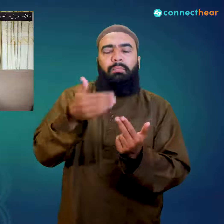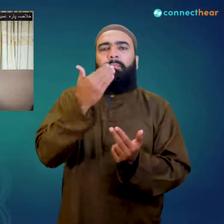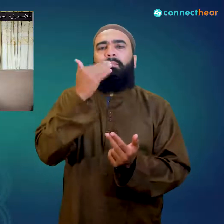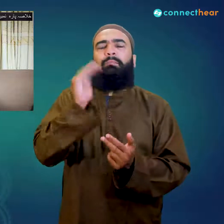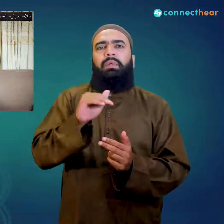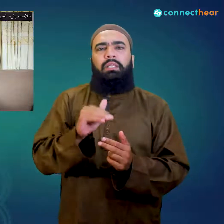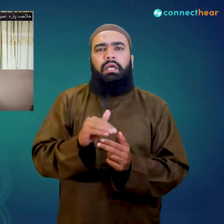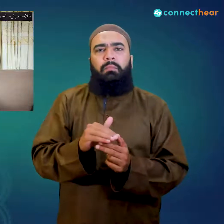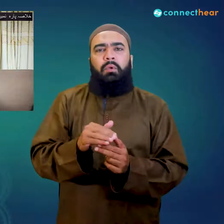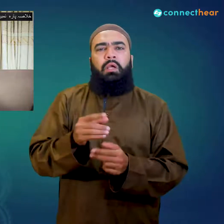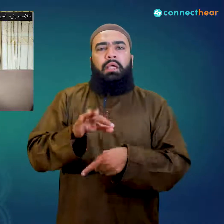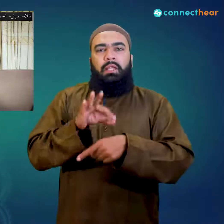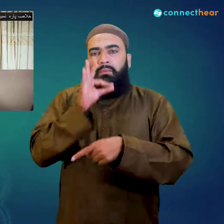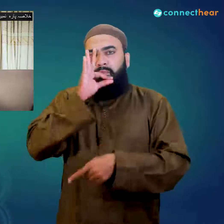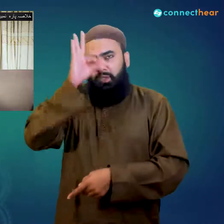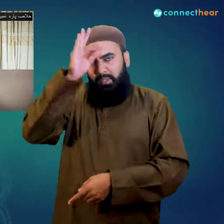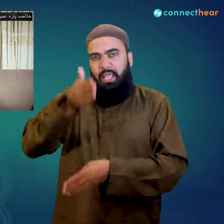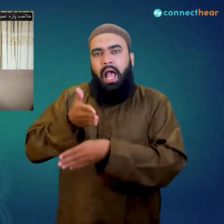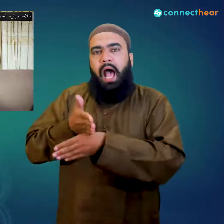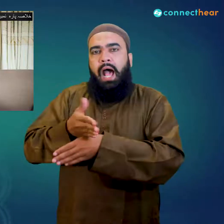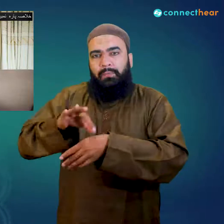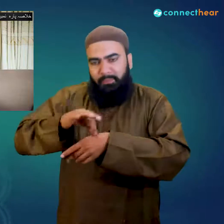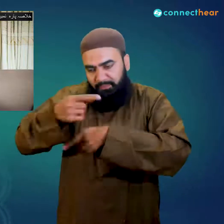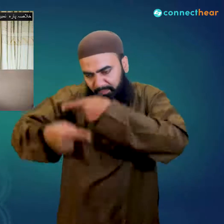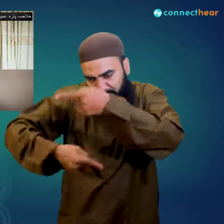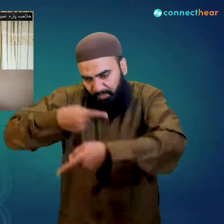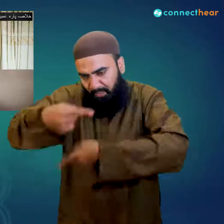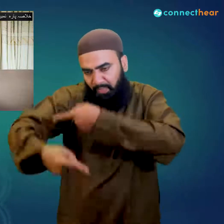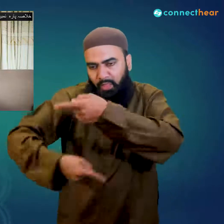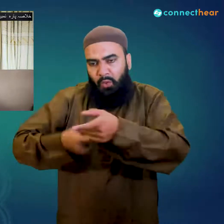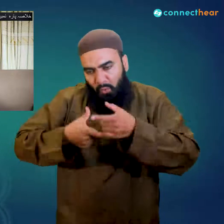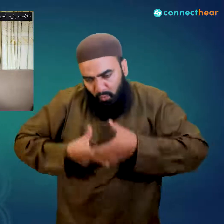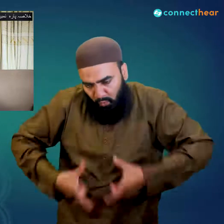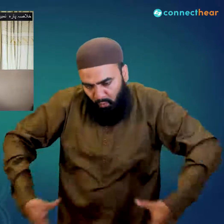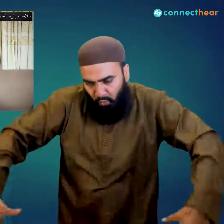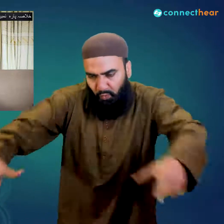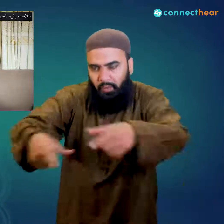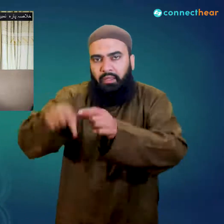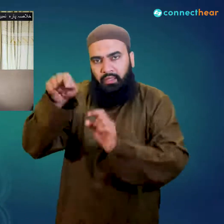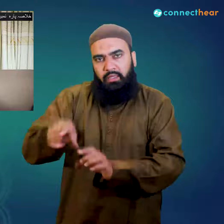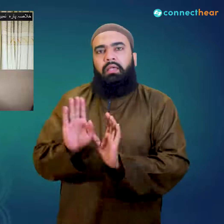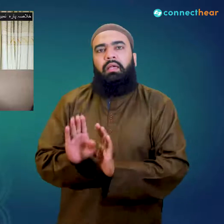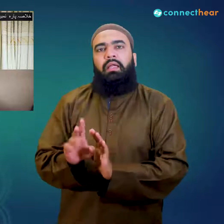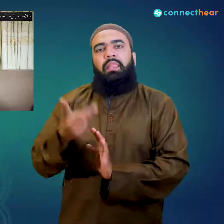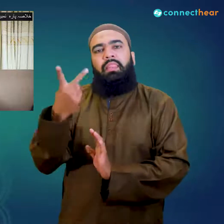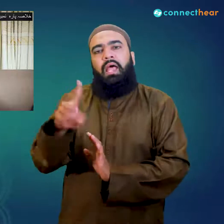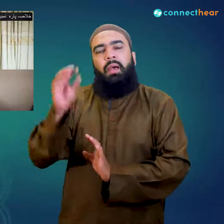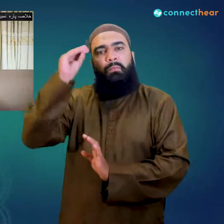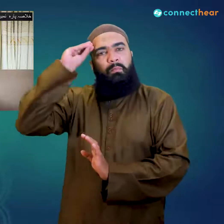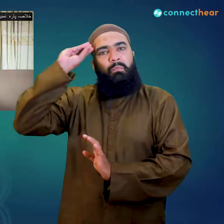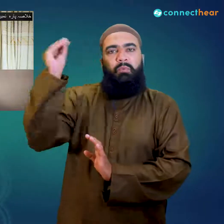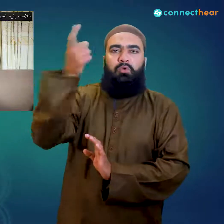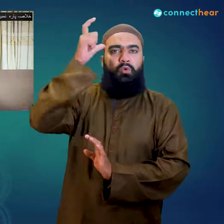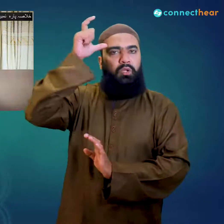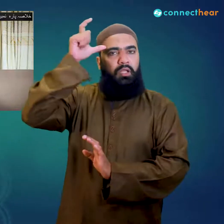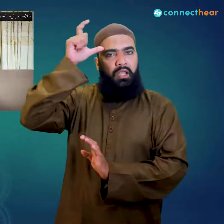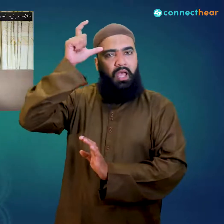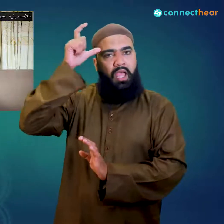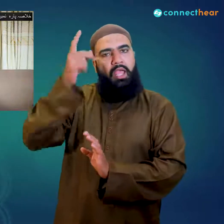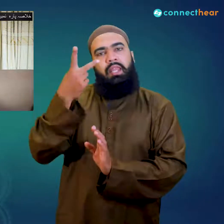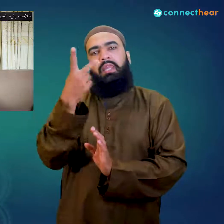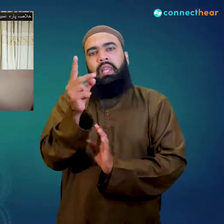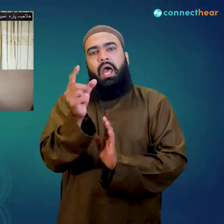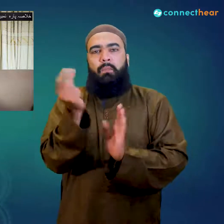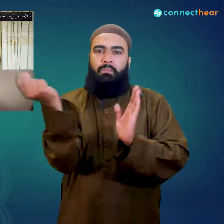واقعہ بنی اسرائیل میں واقعہ پیش آیا تھا تو وہ گائے کے حوالے سے اس صورت کا نام رکھ دیا